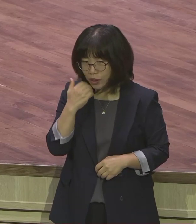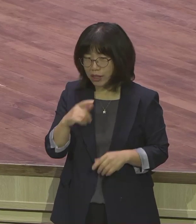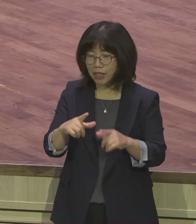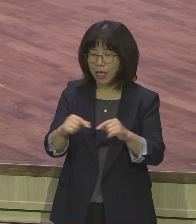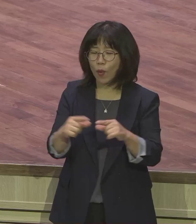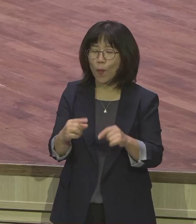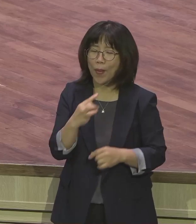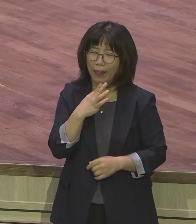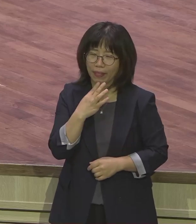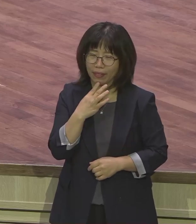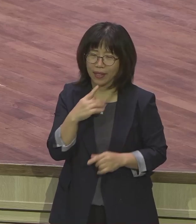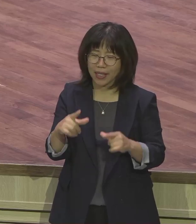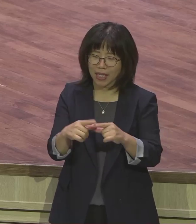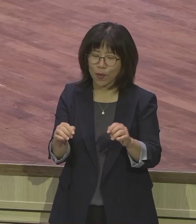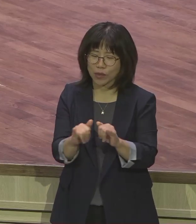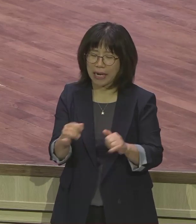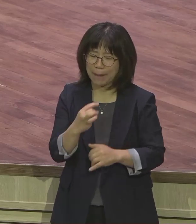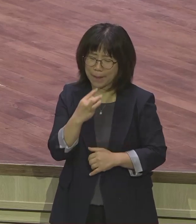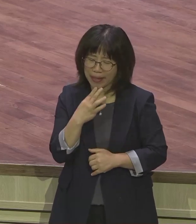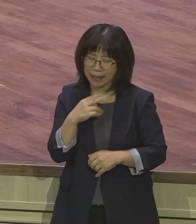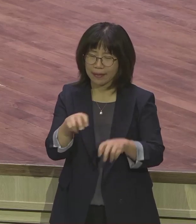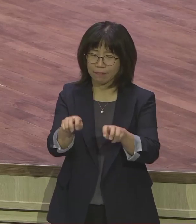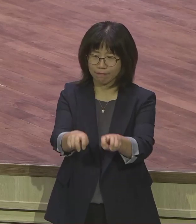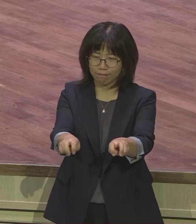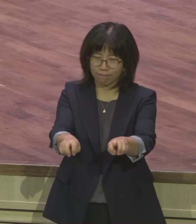그 일본 사람들 한국에 왔다가 돌아가는 사람들.